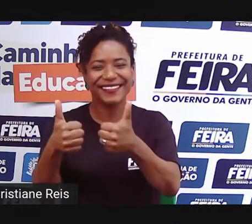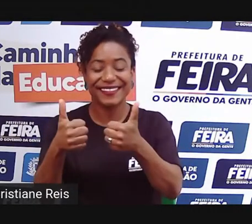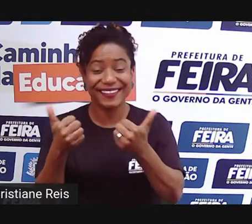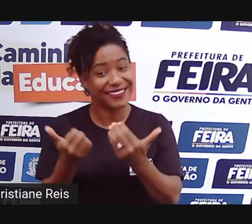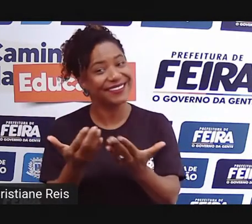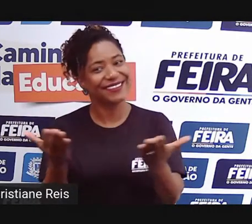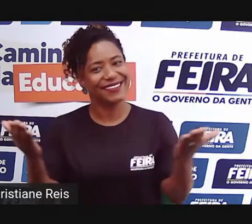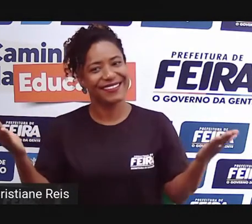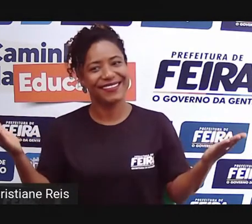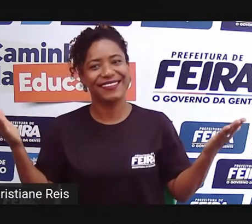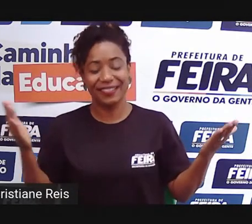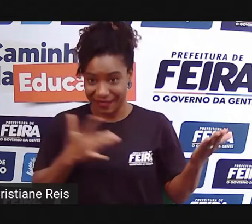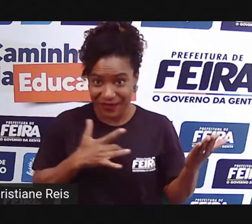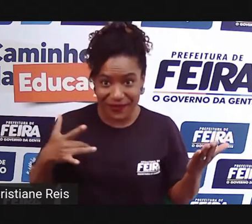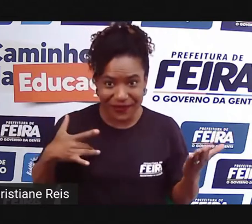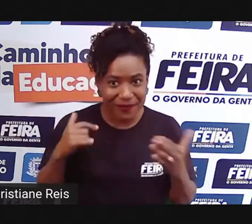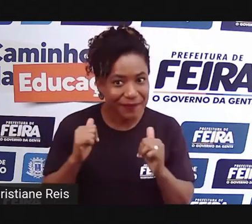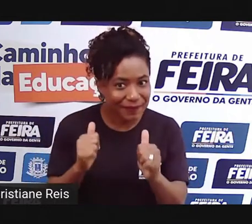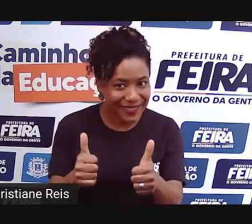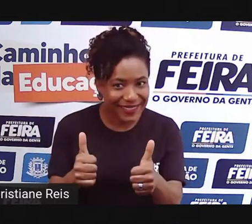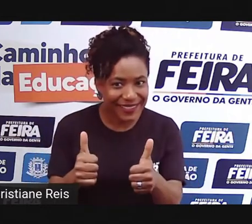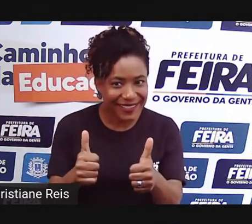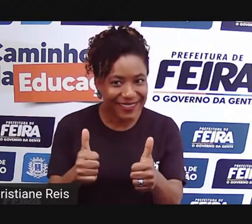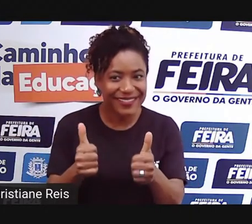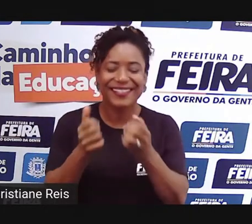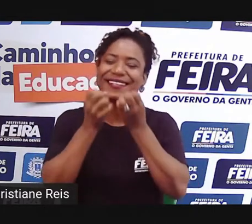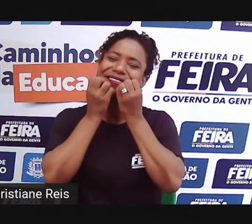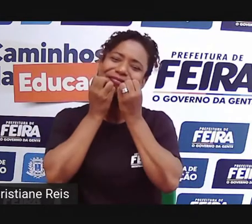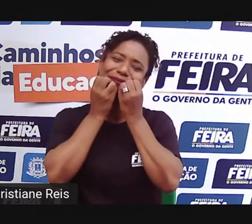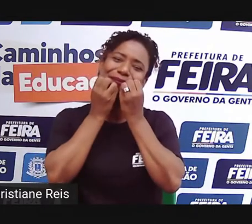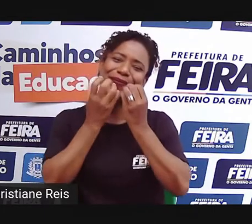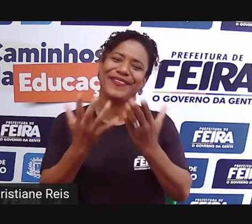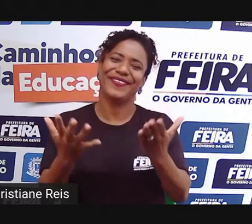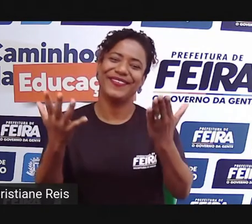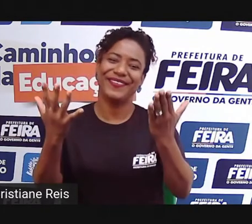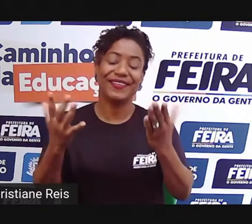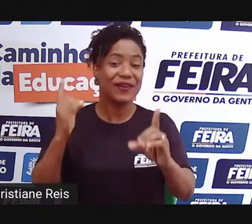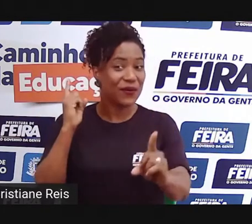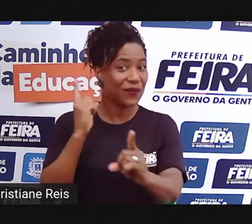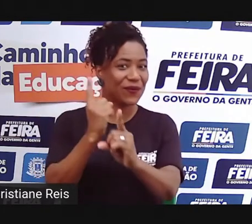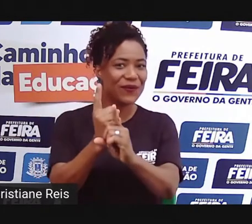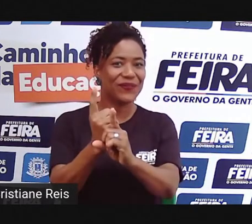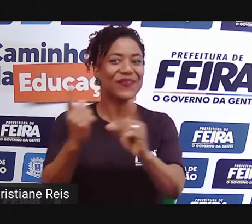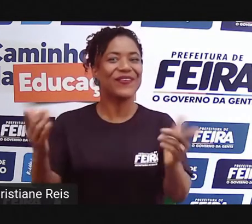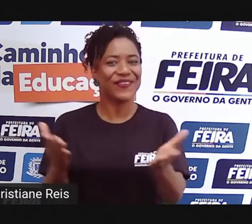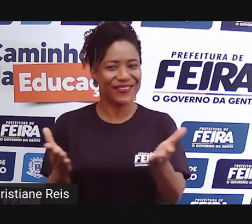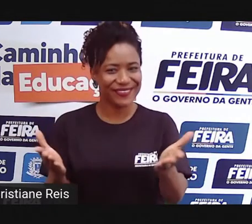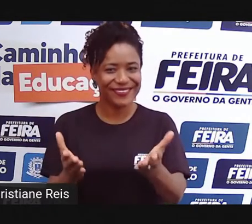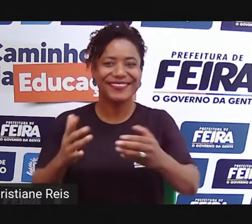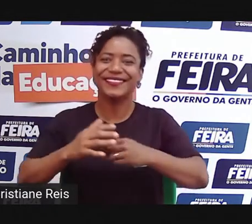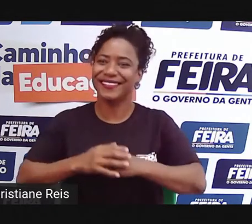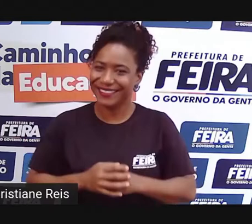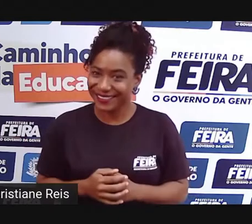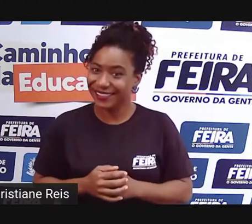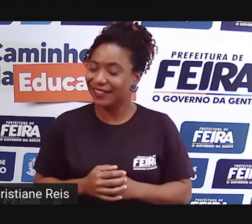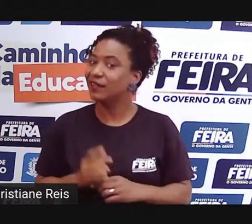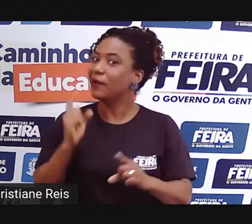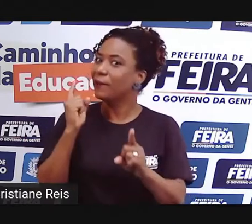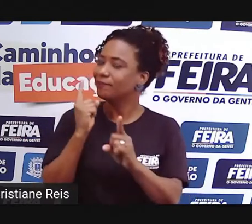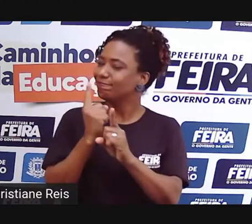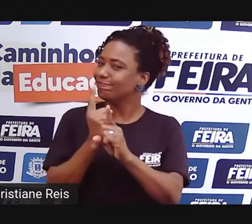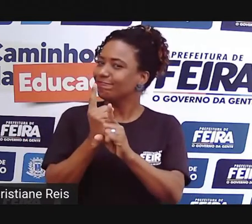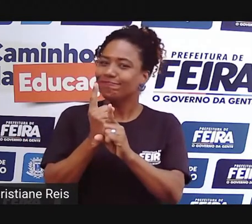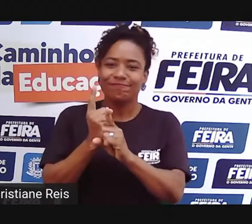Meninada! Como vão vocês? Eu espero que vocês estejam bem. O nosso encontro de hoje? Ah, o nosso encontro de hoje